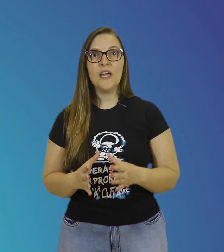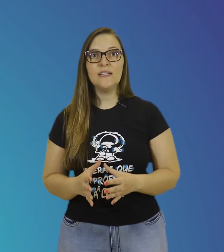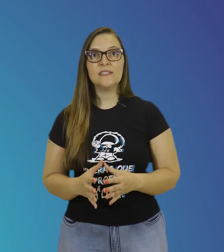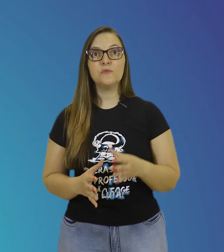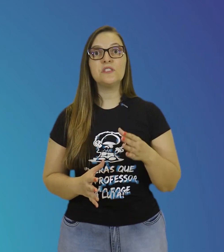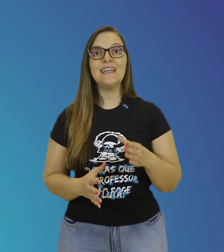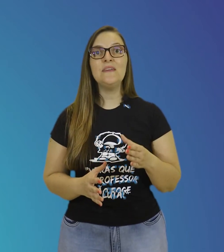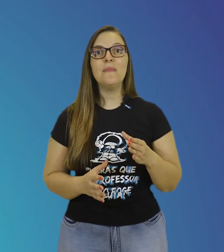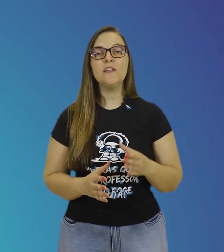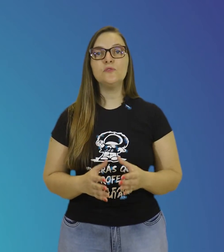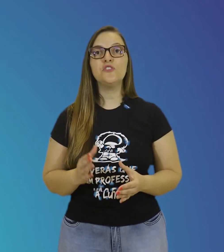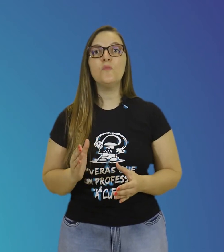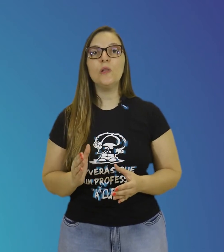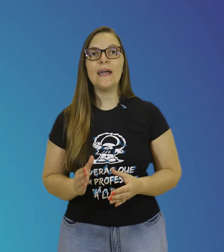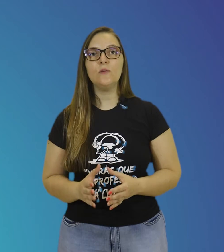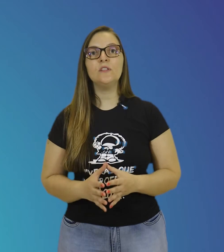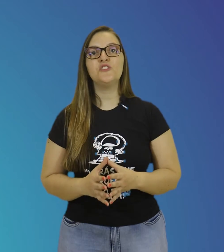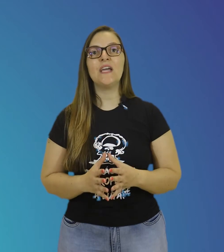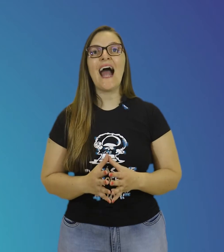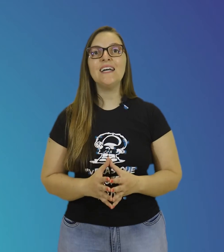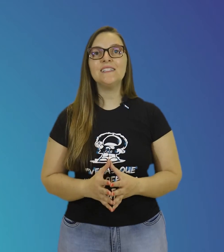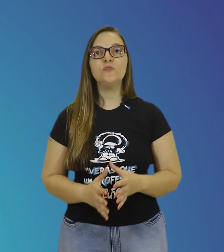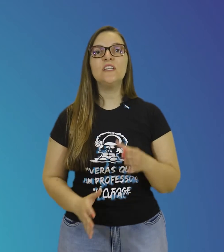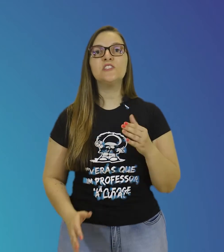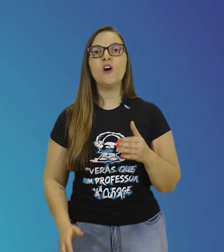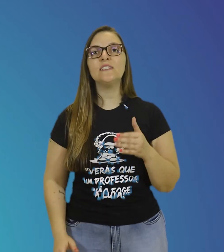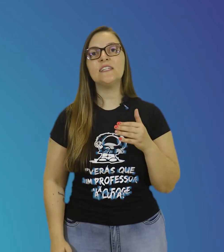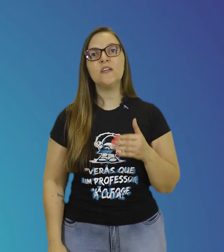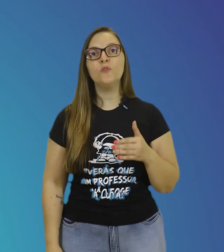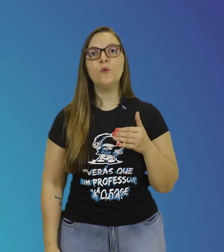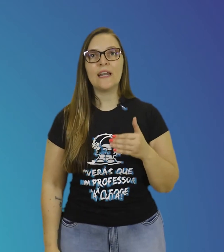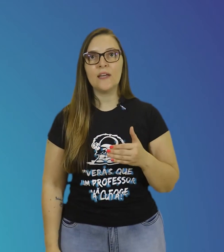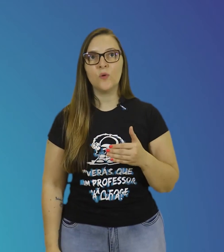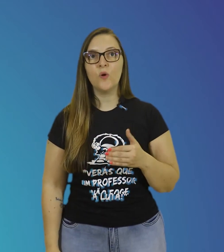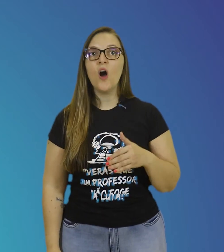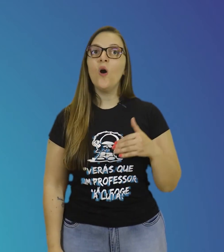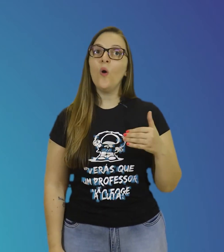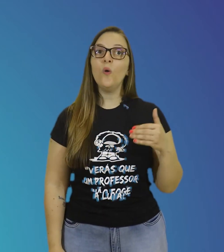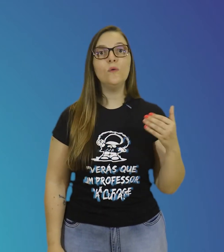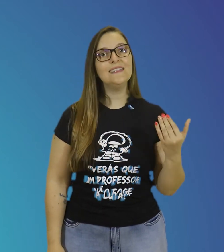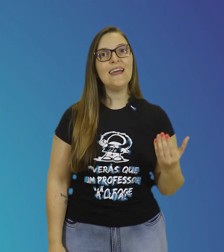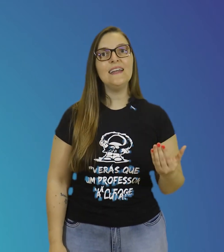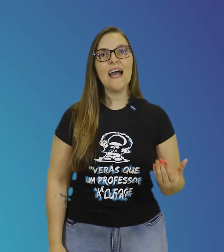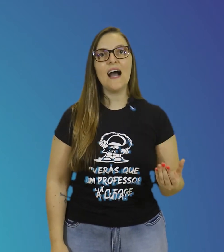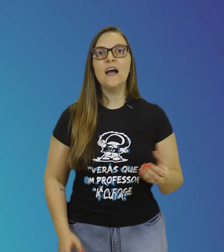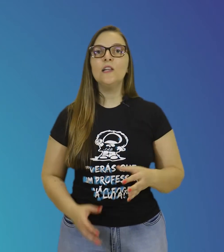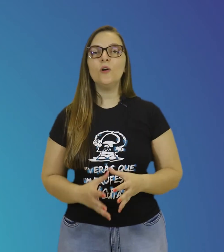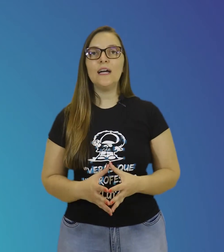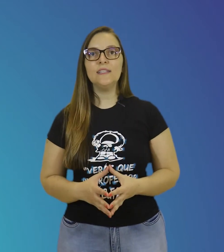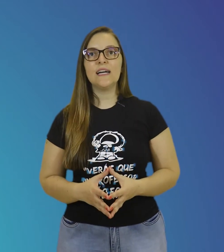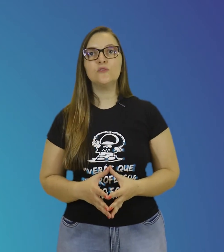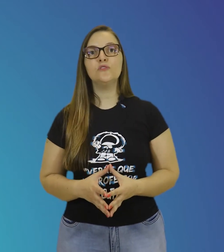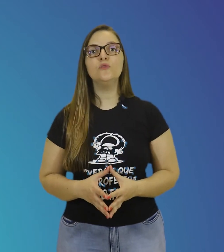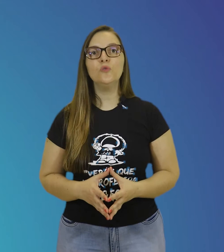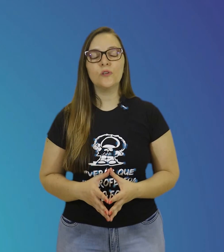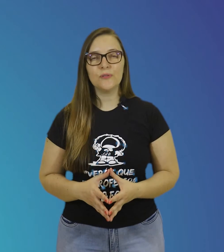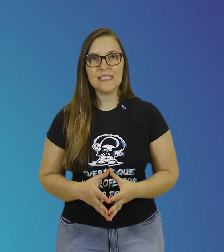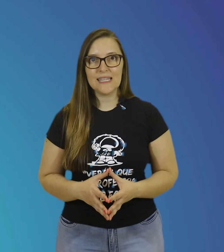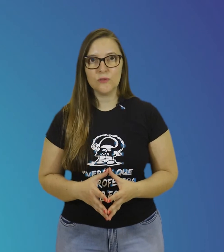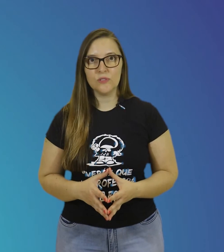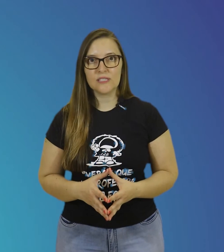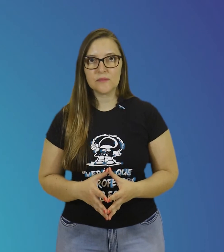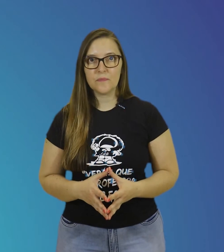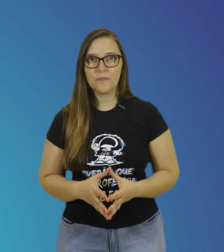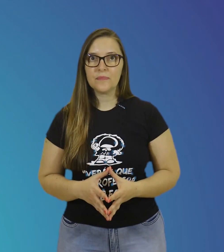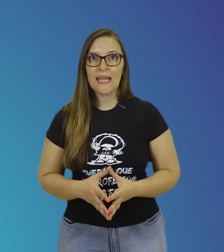Os genes são segmentos de moléculas de ácido desoxirribonucleico, ou DNA, localizados no